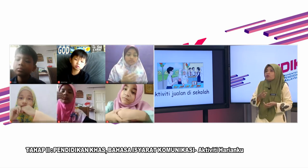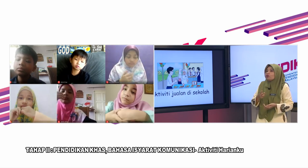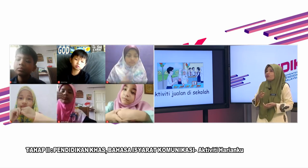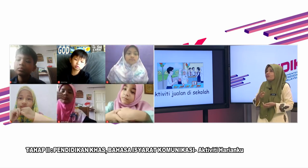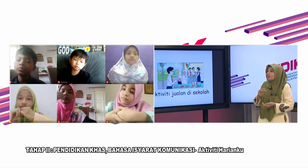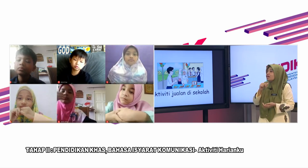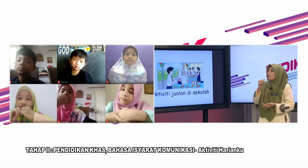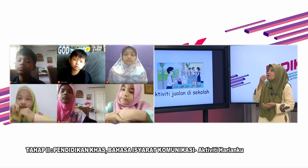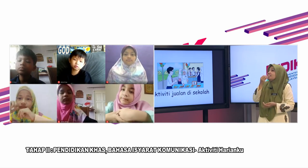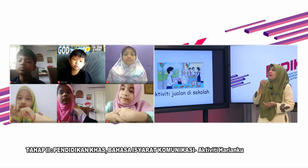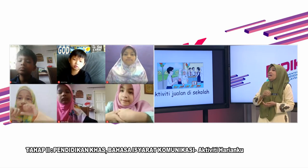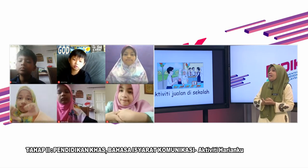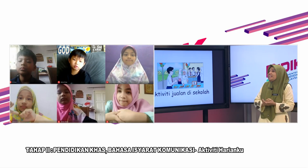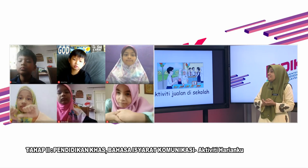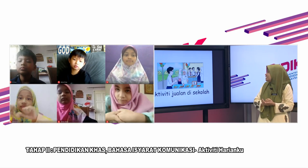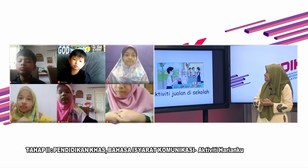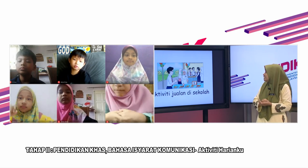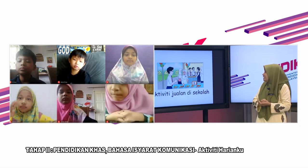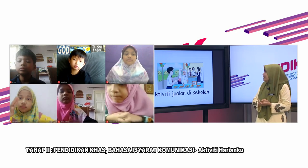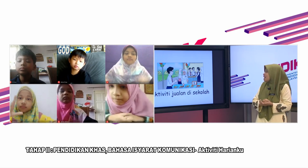Apa tu? Bukan makanan.